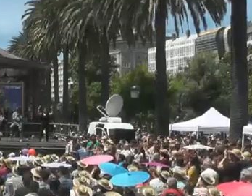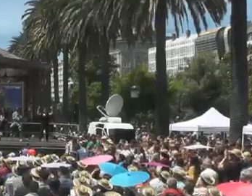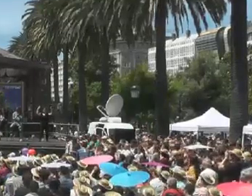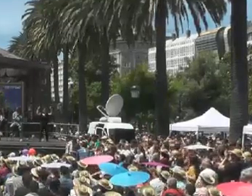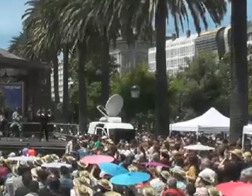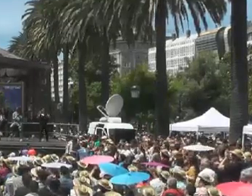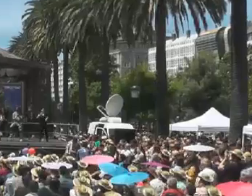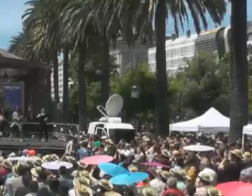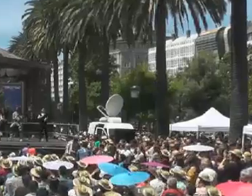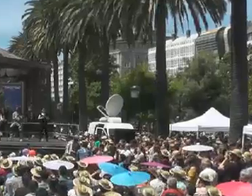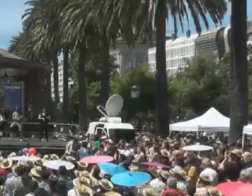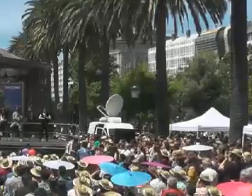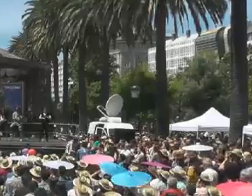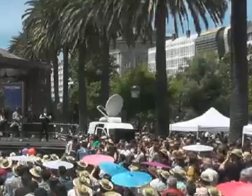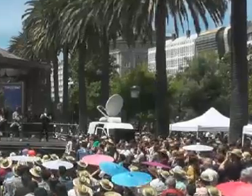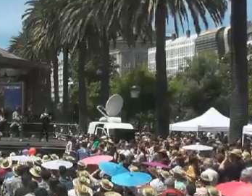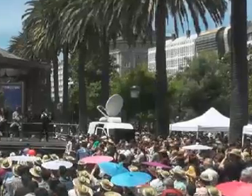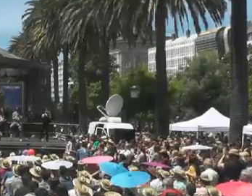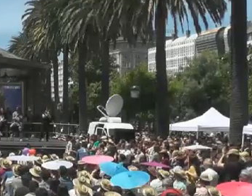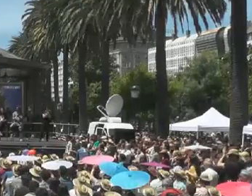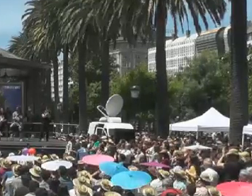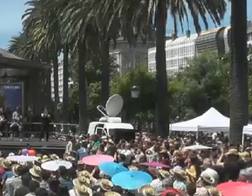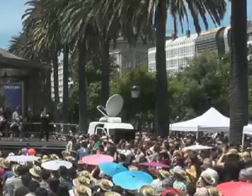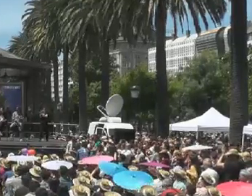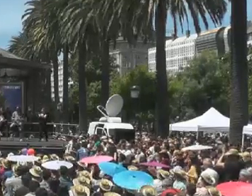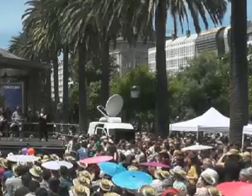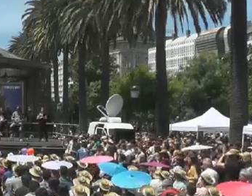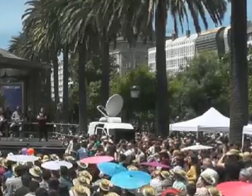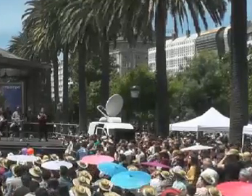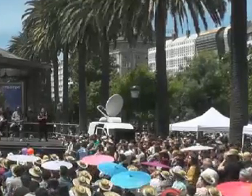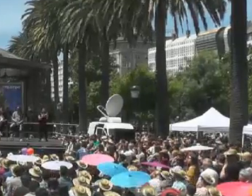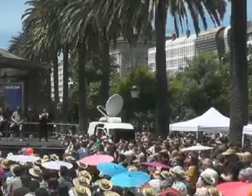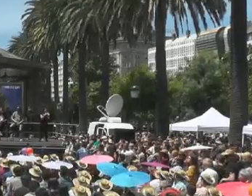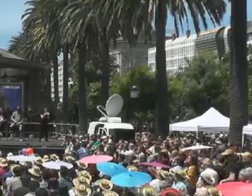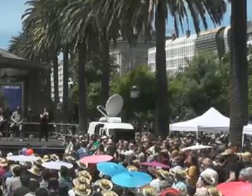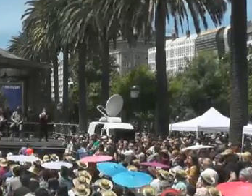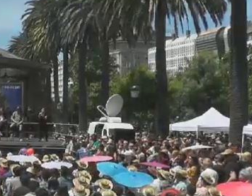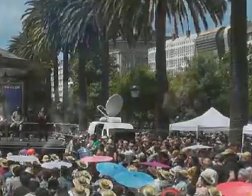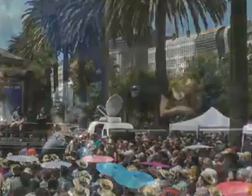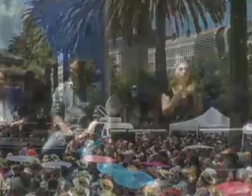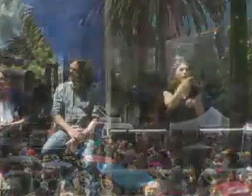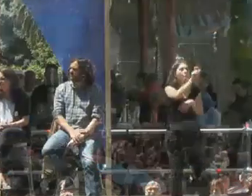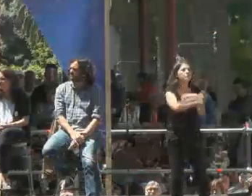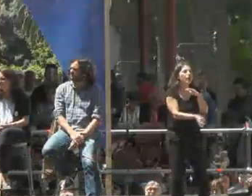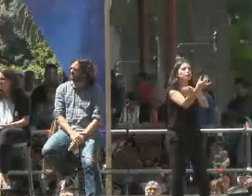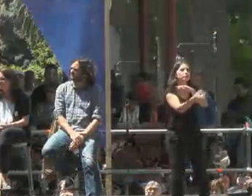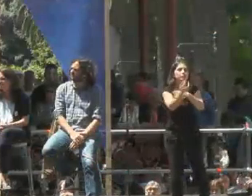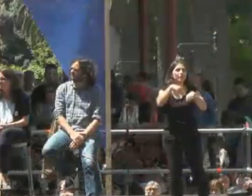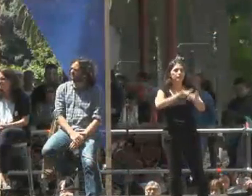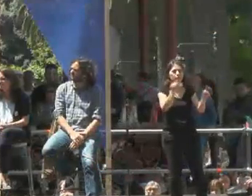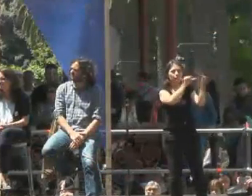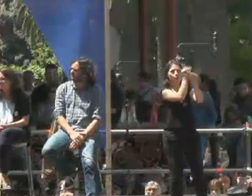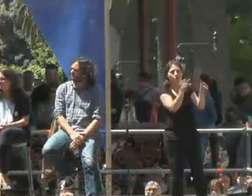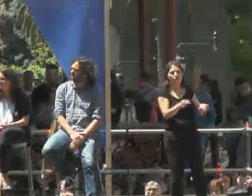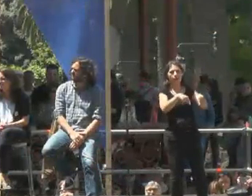Y seguimos constituyendo referencias. Y entre todas estas luchas siempre emergen cabezas que nos permiten referenciarnos en